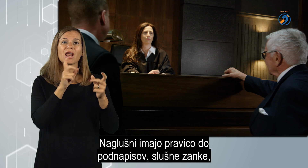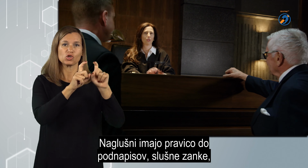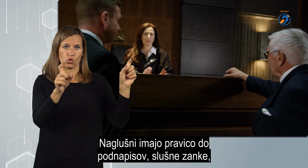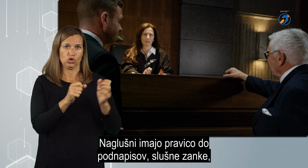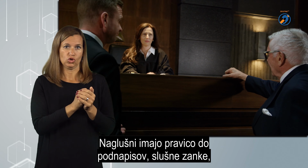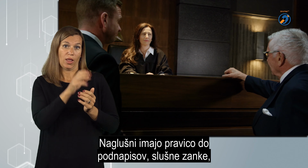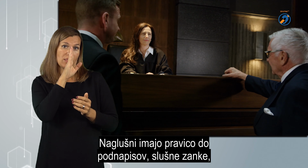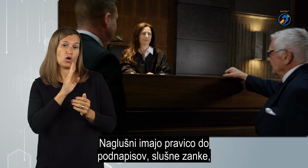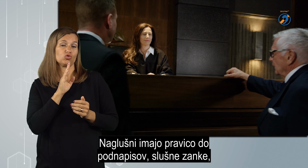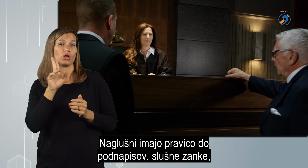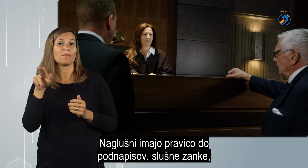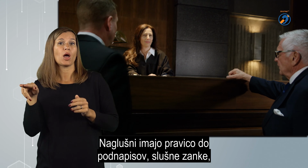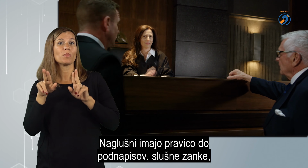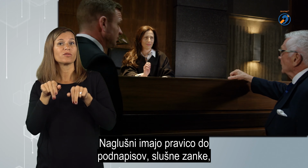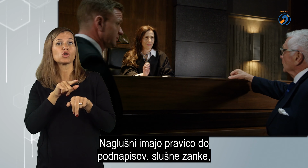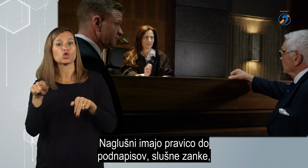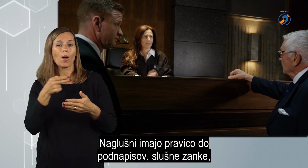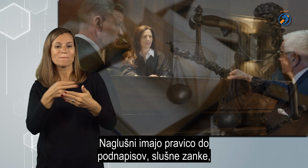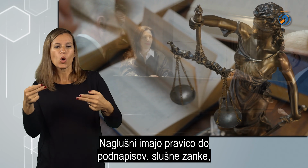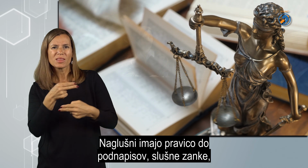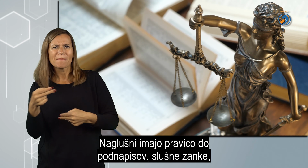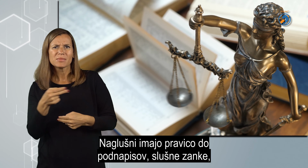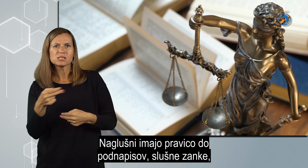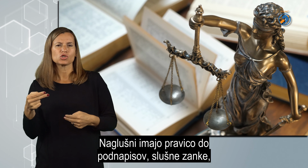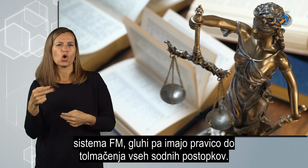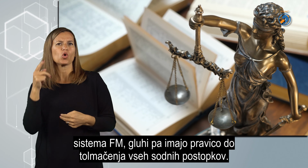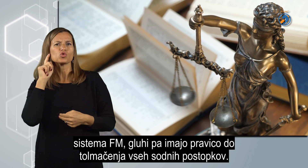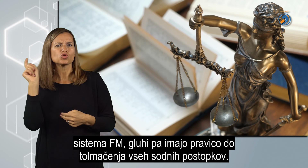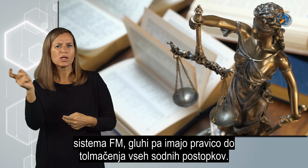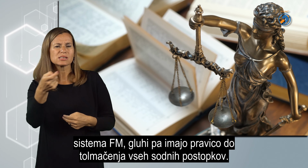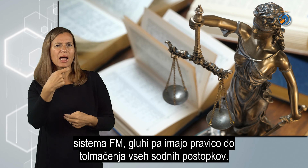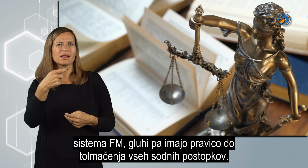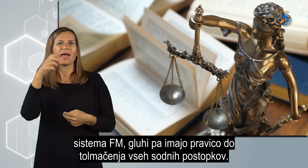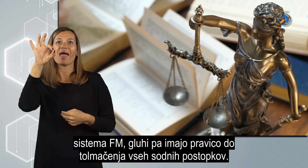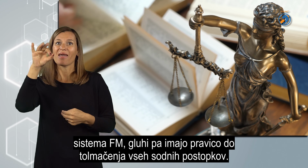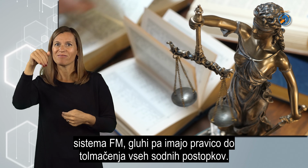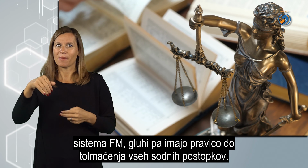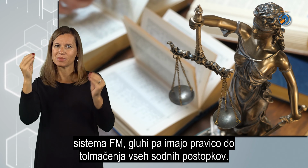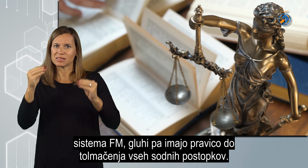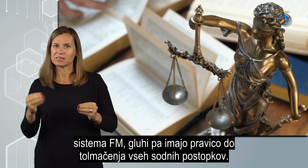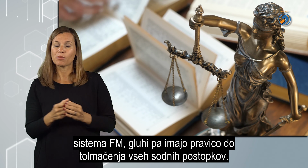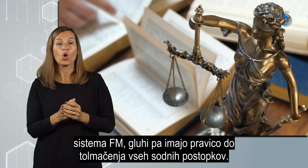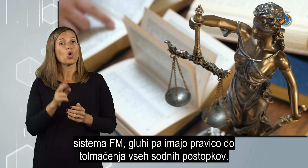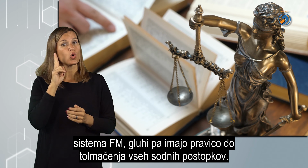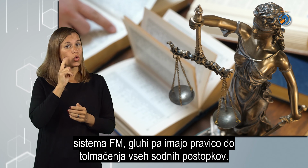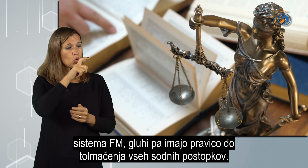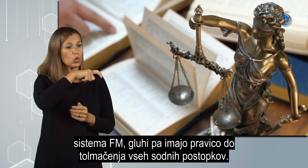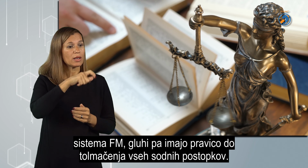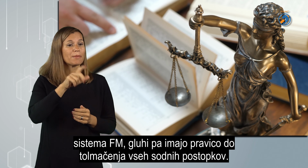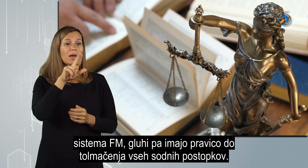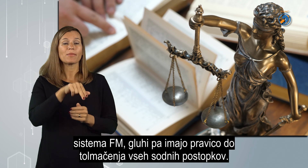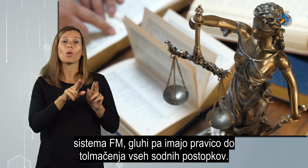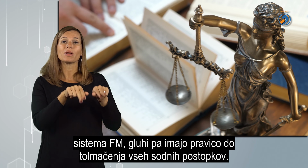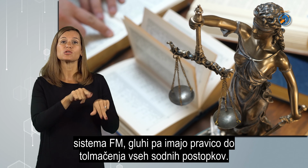Naglušni imajo pravico do podnapisov, slušne zanke FM sistemov, gluhi pa imajo pravico do